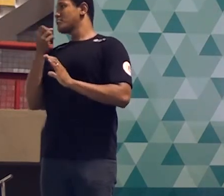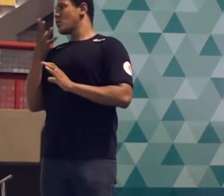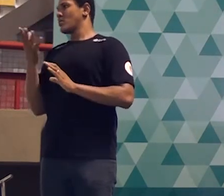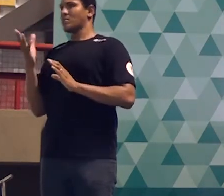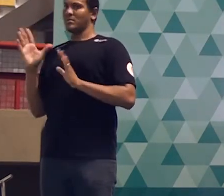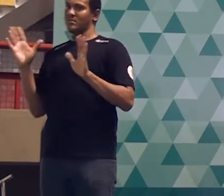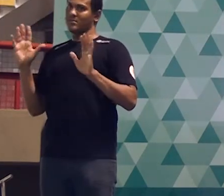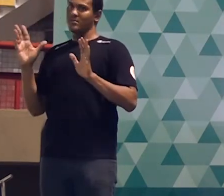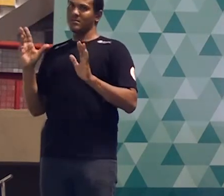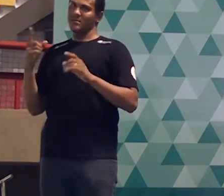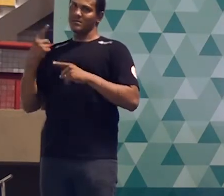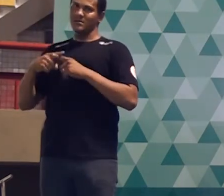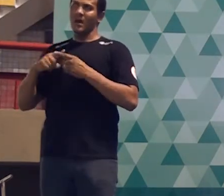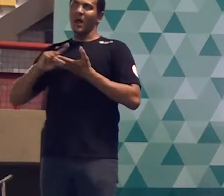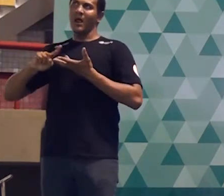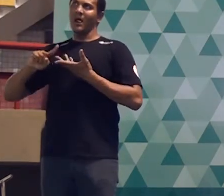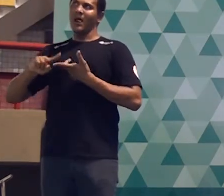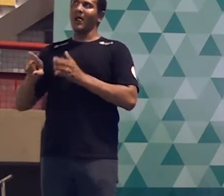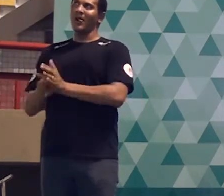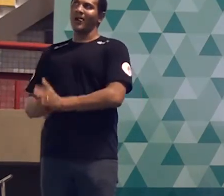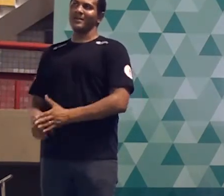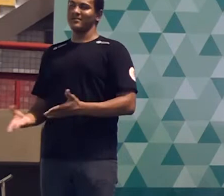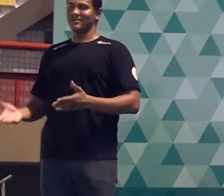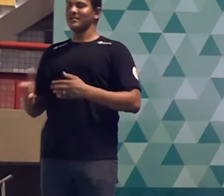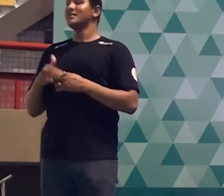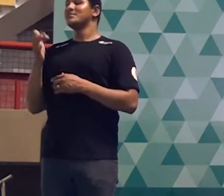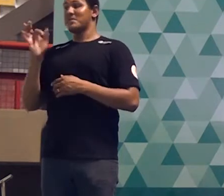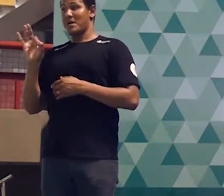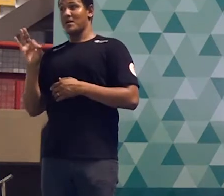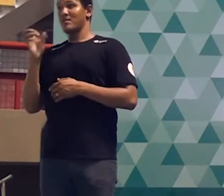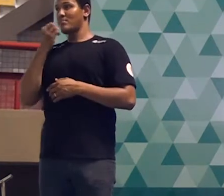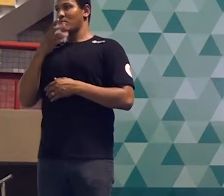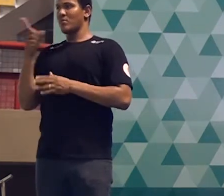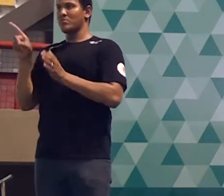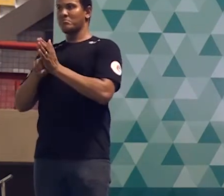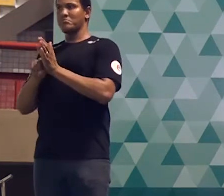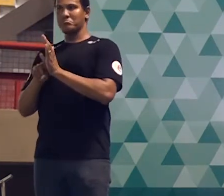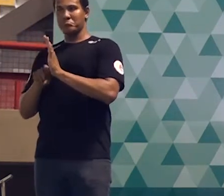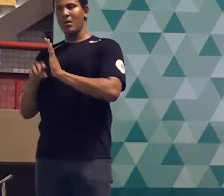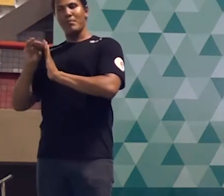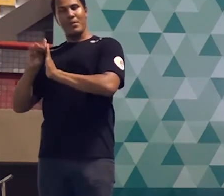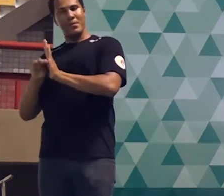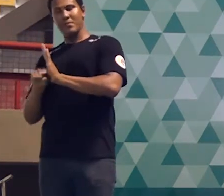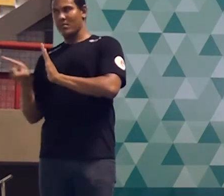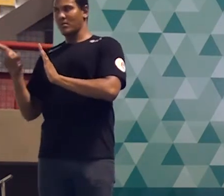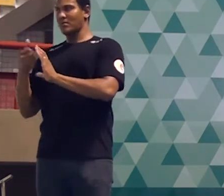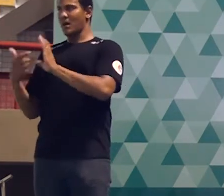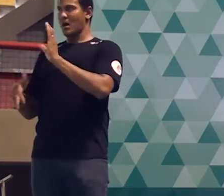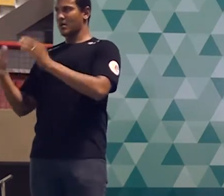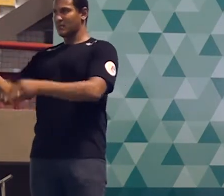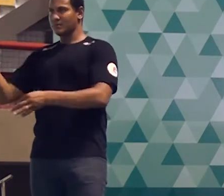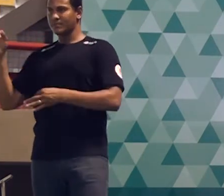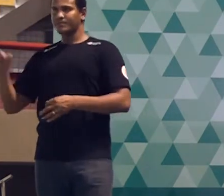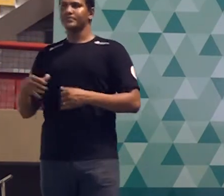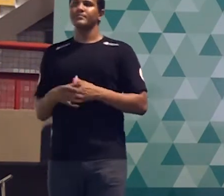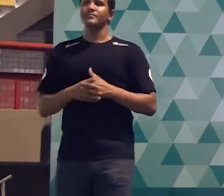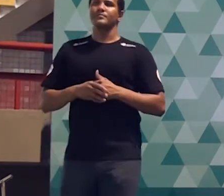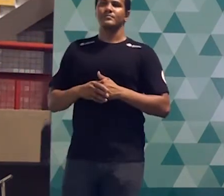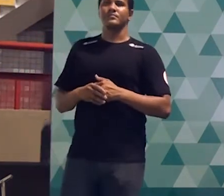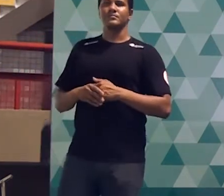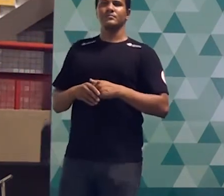vir porcaria, né? 10 coisas boas e você começa a ver quais são as suas características. Bom, então isso aí é a